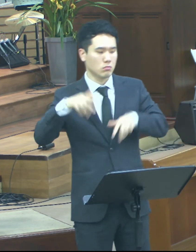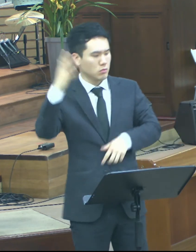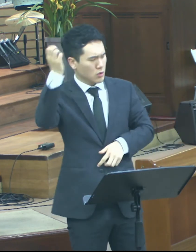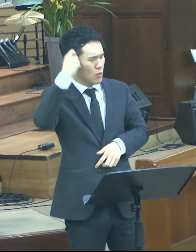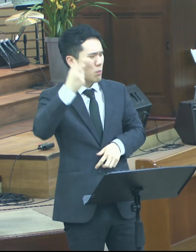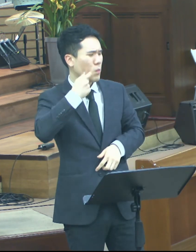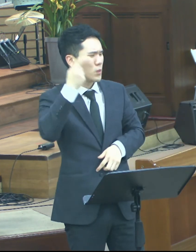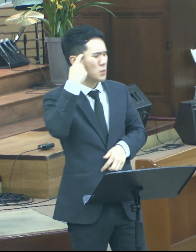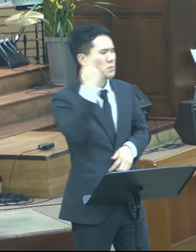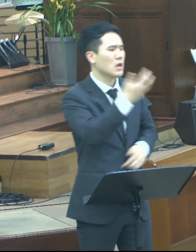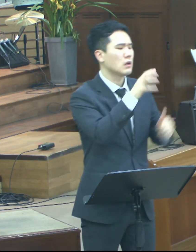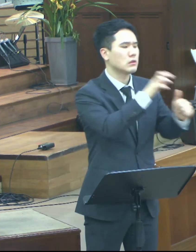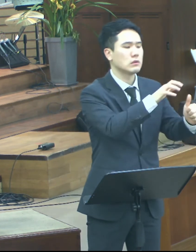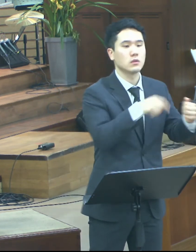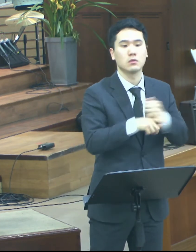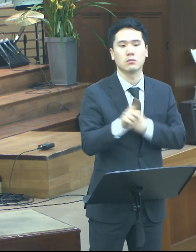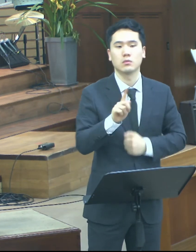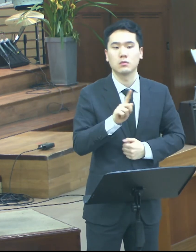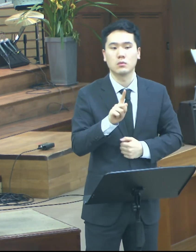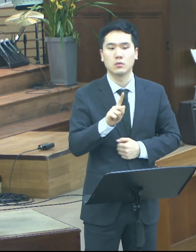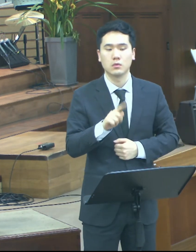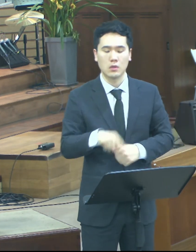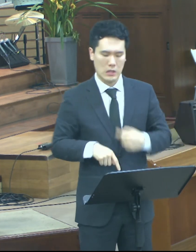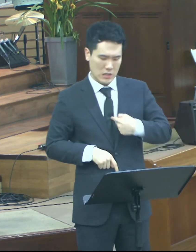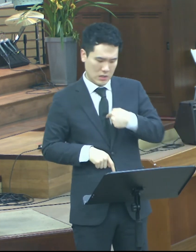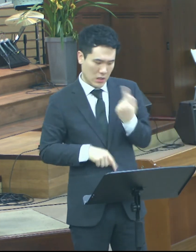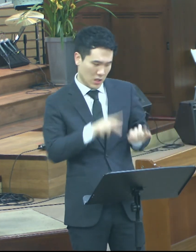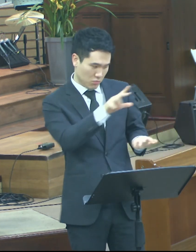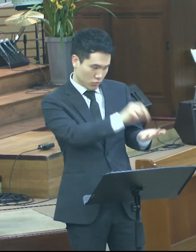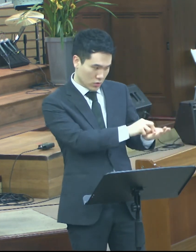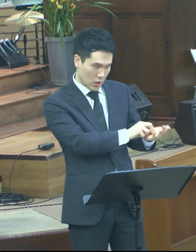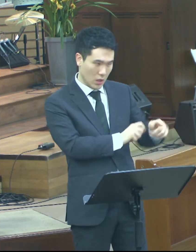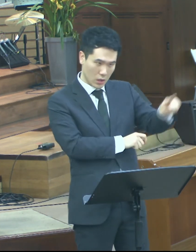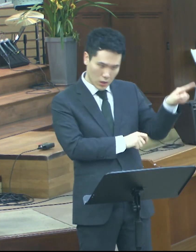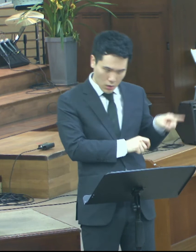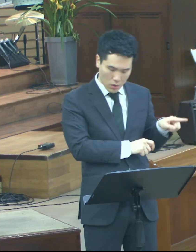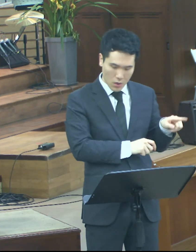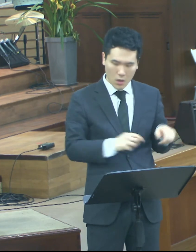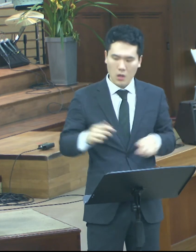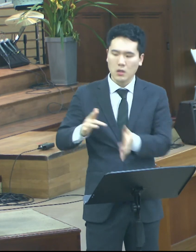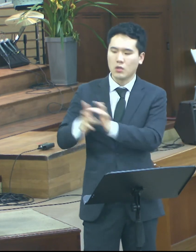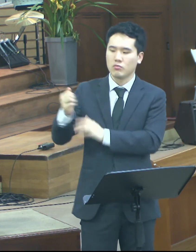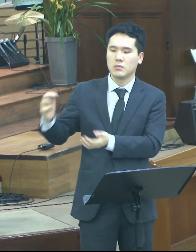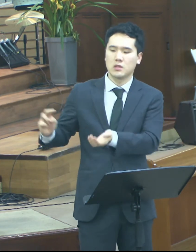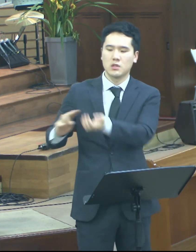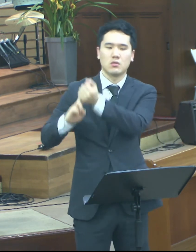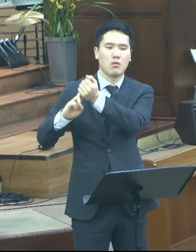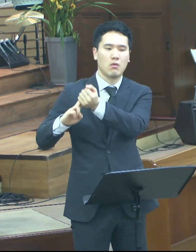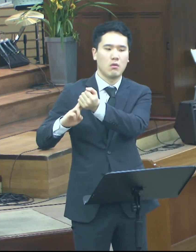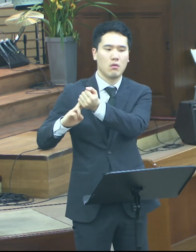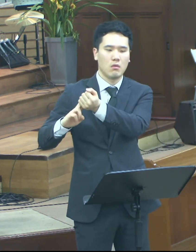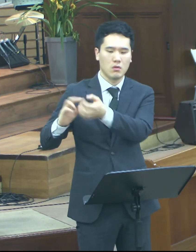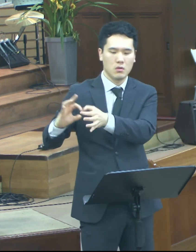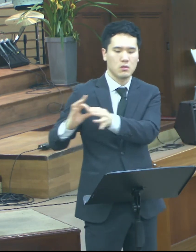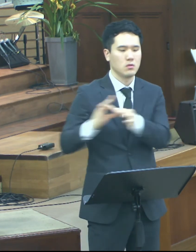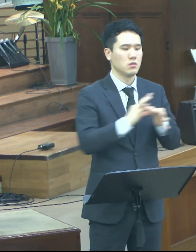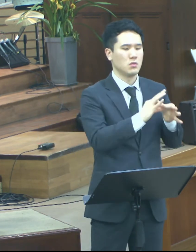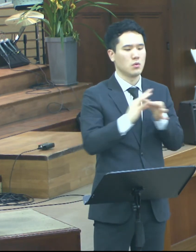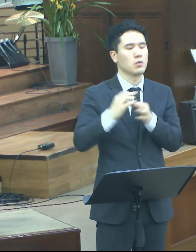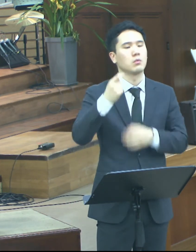자기 문제와 그 기적을 연결하지 않는 거예요. 이게 기억하지 못한다는 거예요. 여러분 과거의